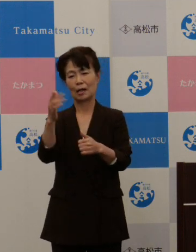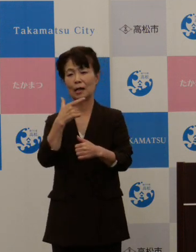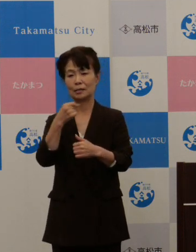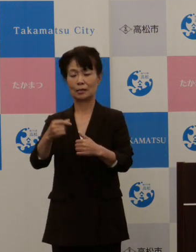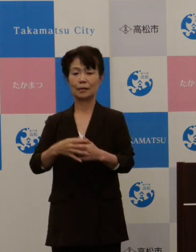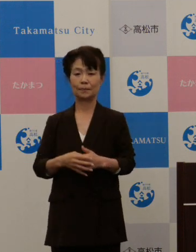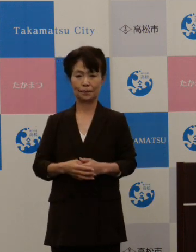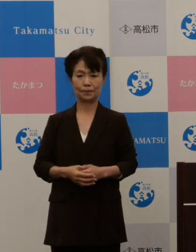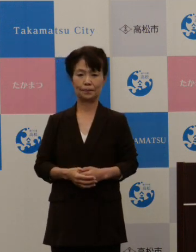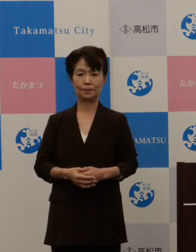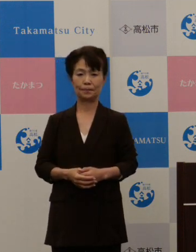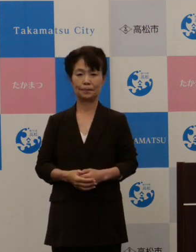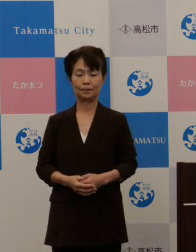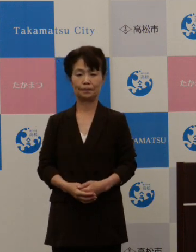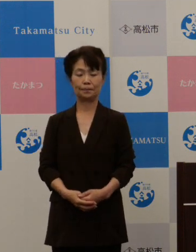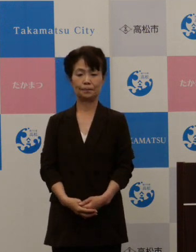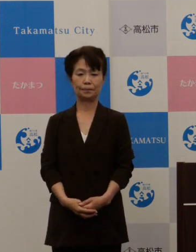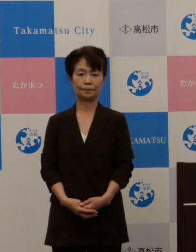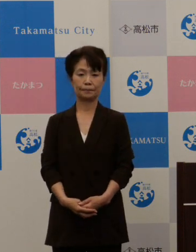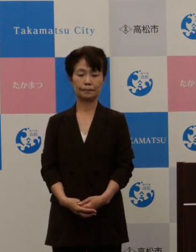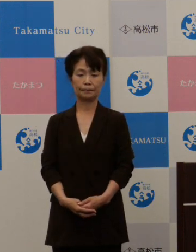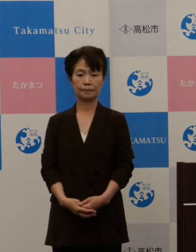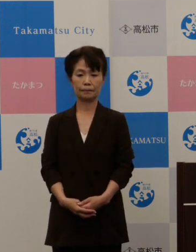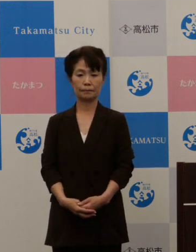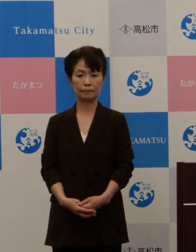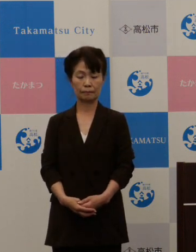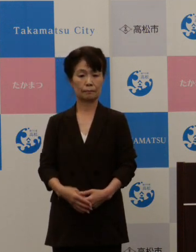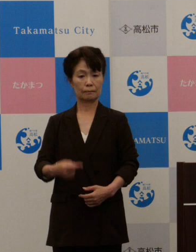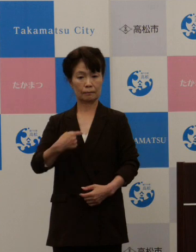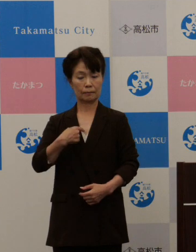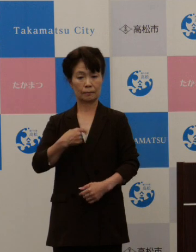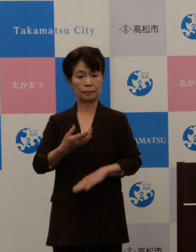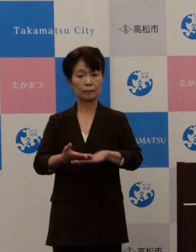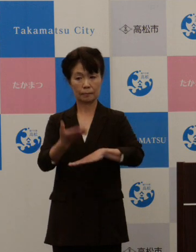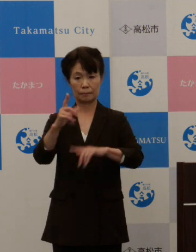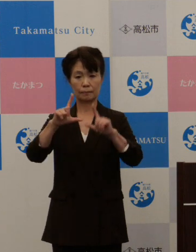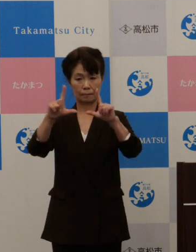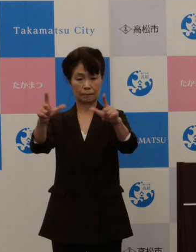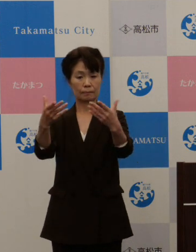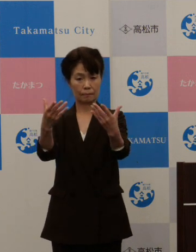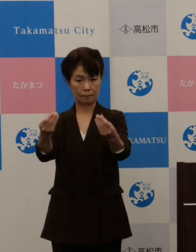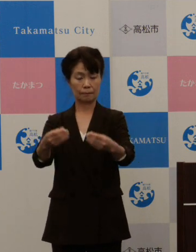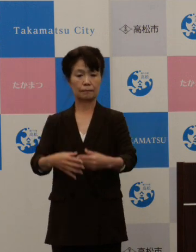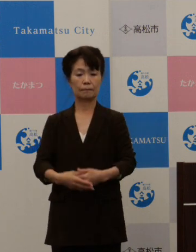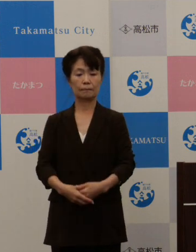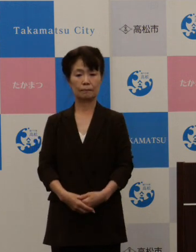いしたいと存じます。私もからは以上でございます。